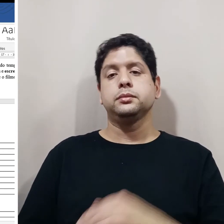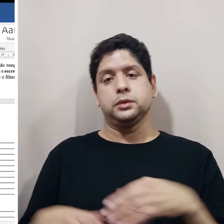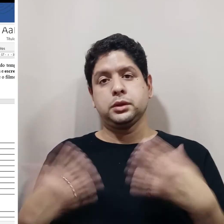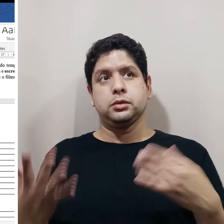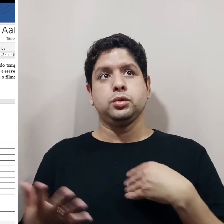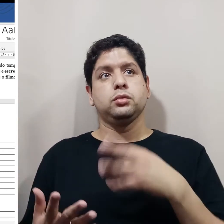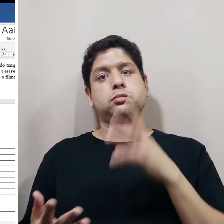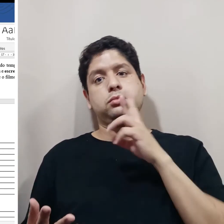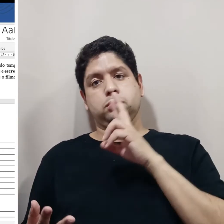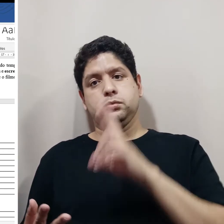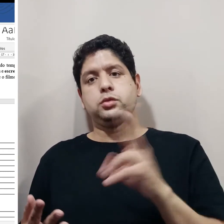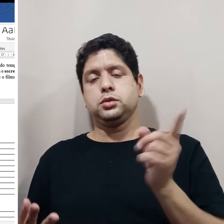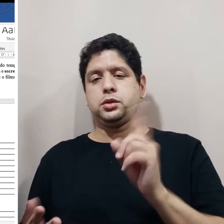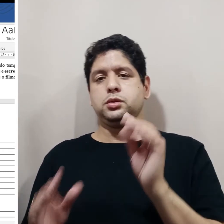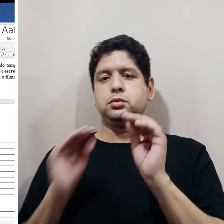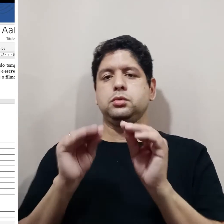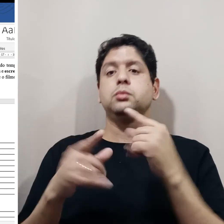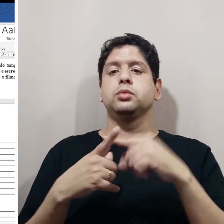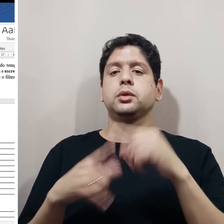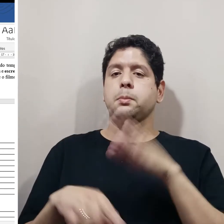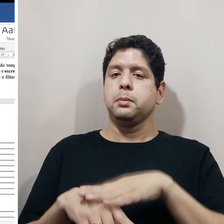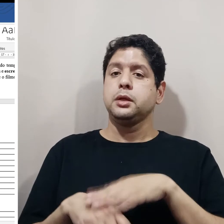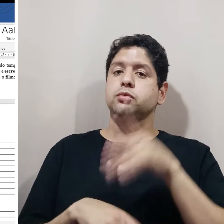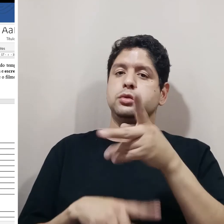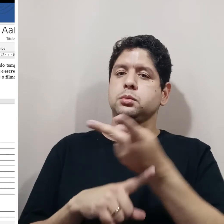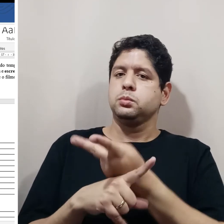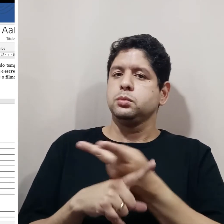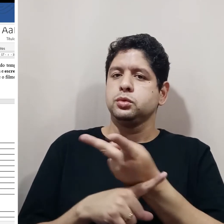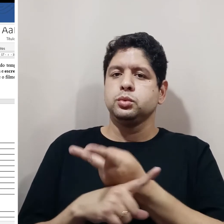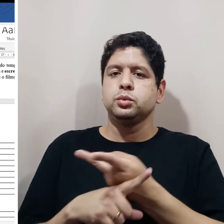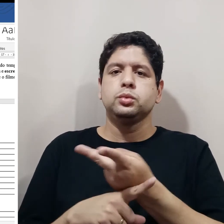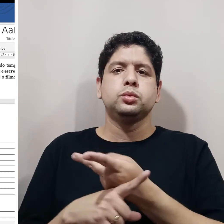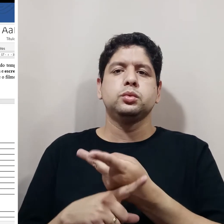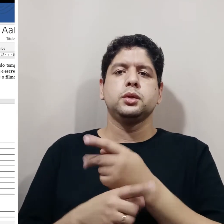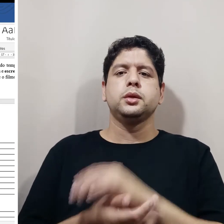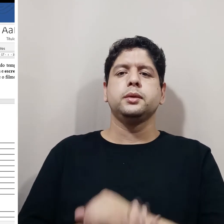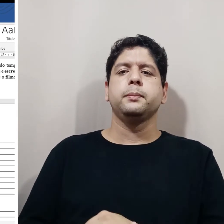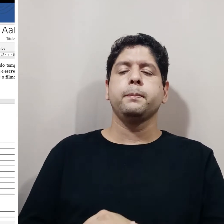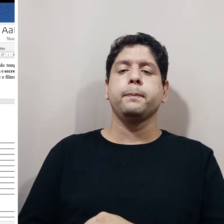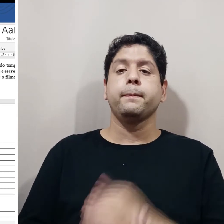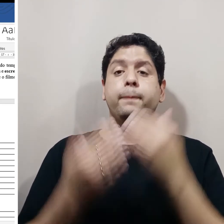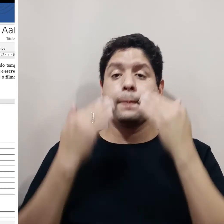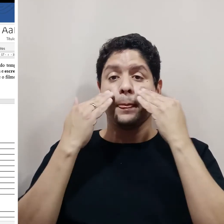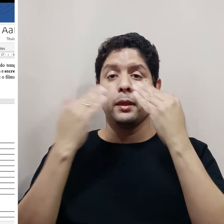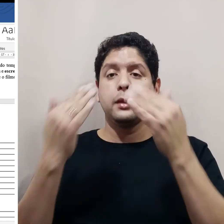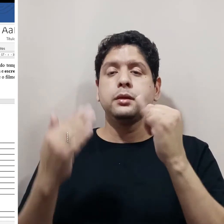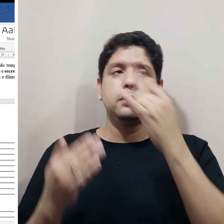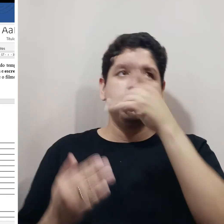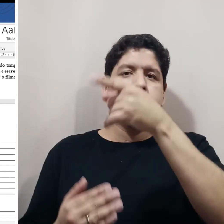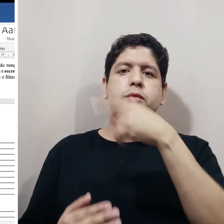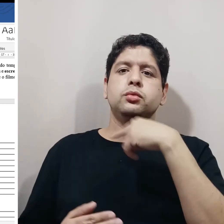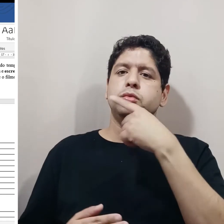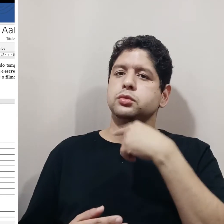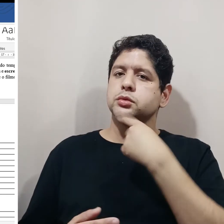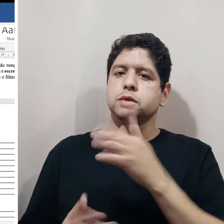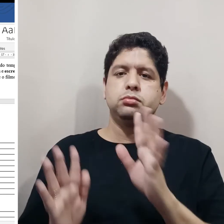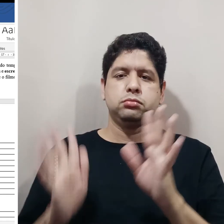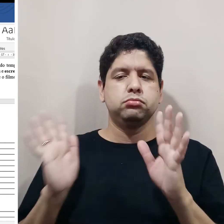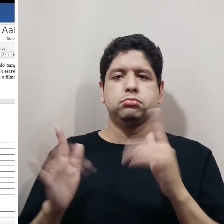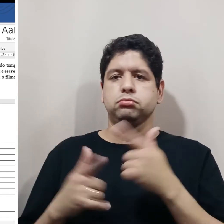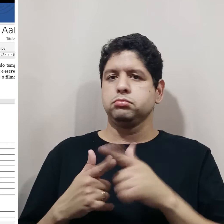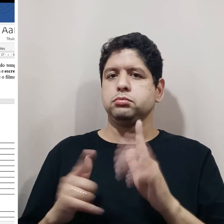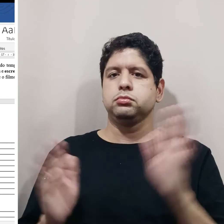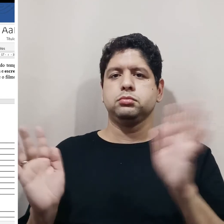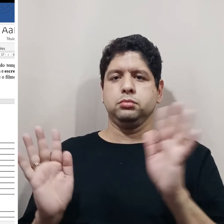menos gostou no filme e dizer o porquê, tá? E aí, né, não vou colocar aqui a resposta, porque cada um